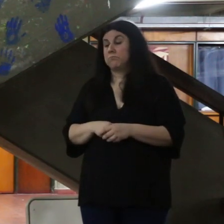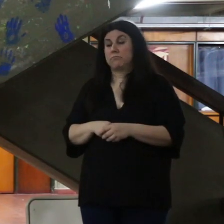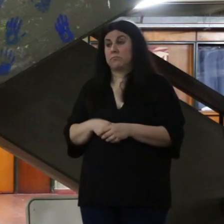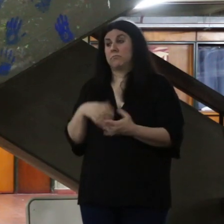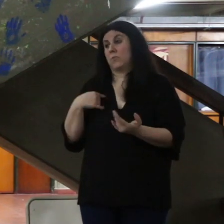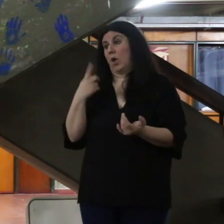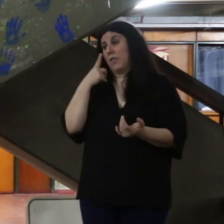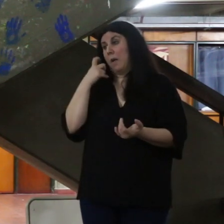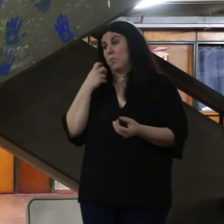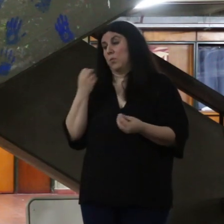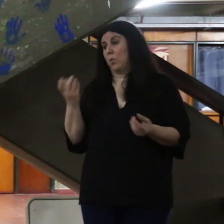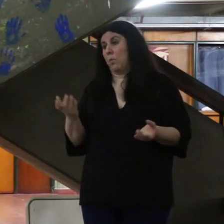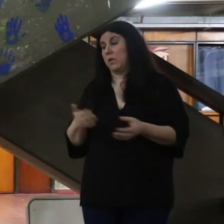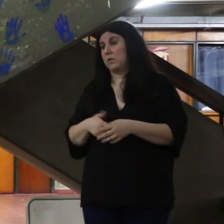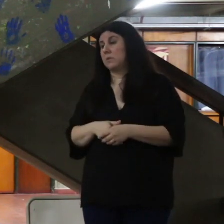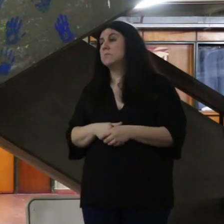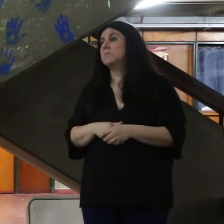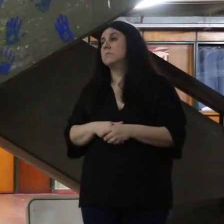vemos cuando